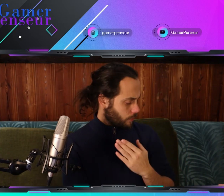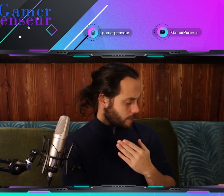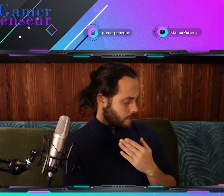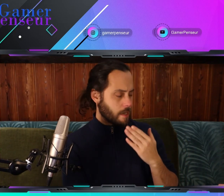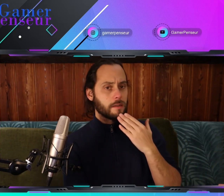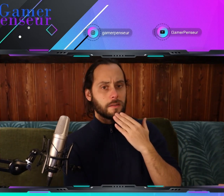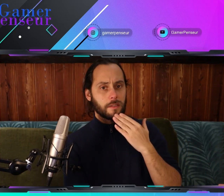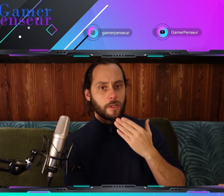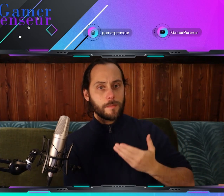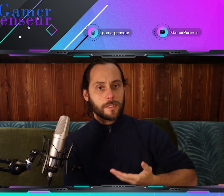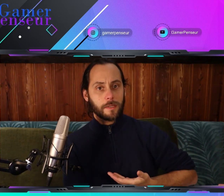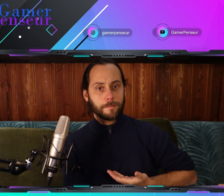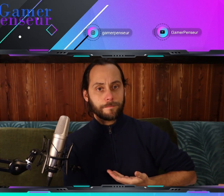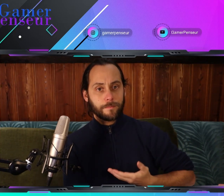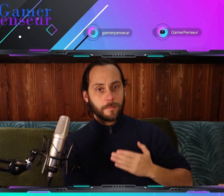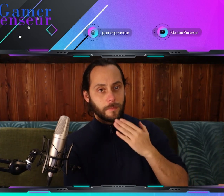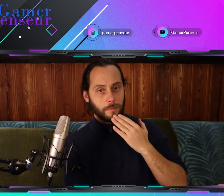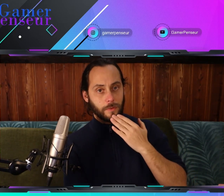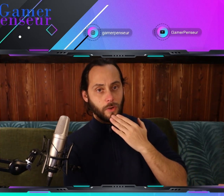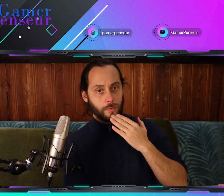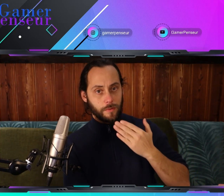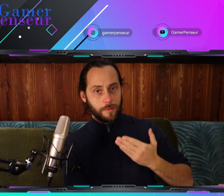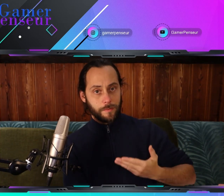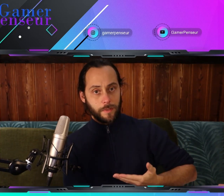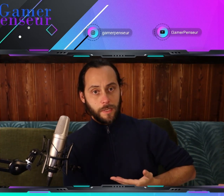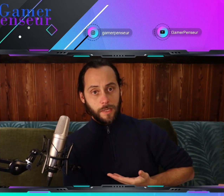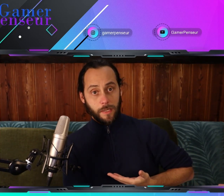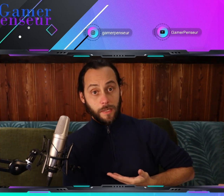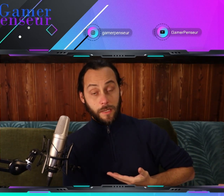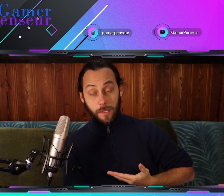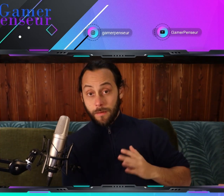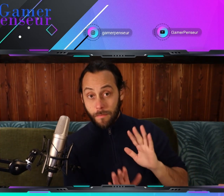il montre ça comme ça. Tante.